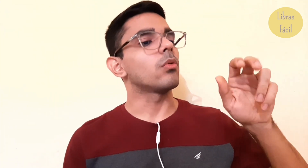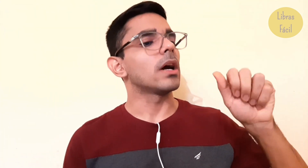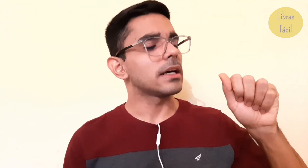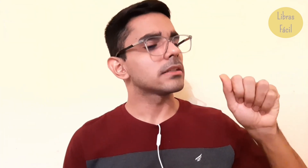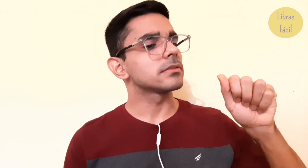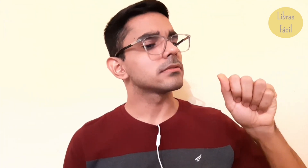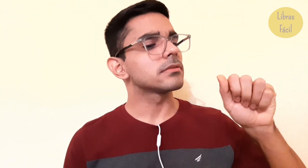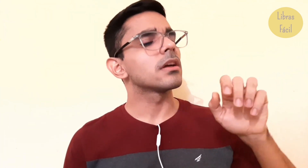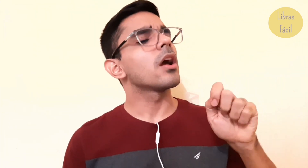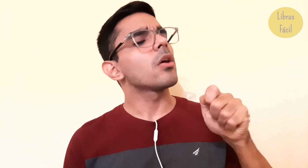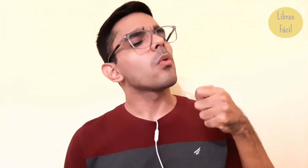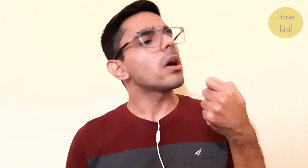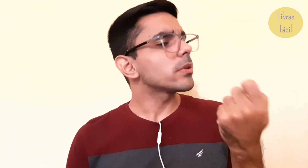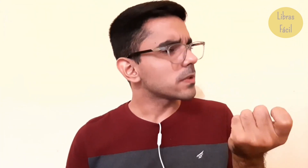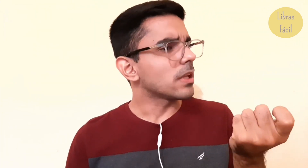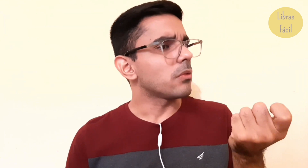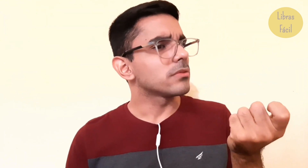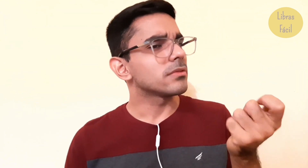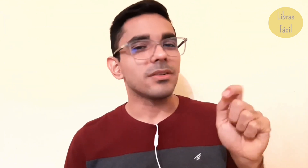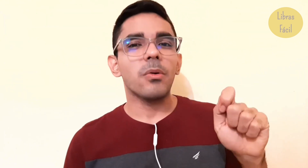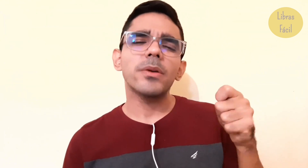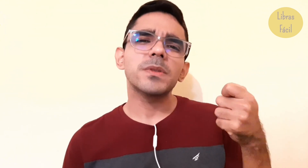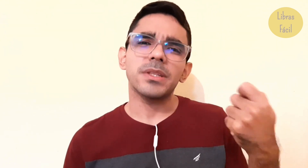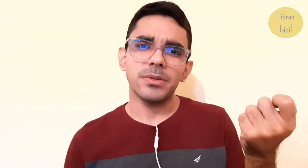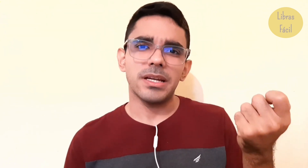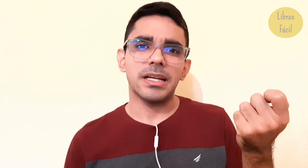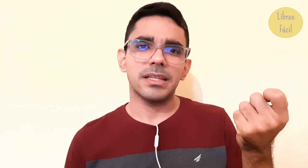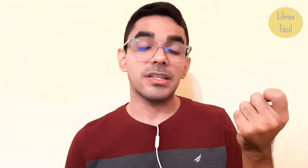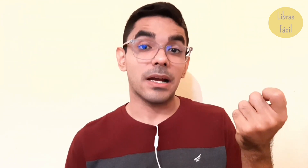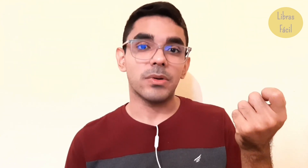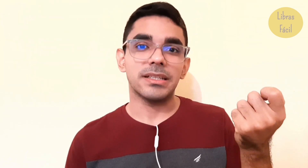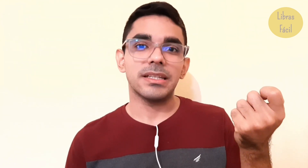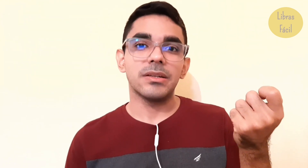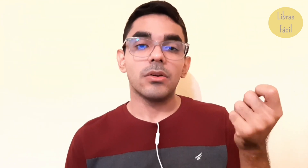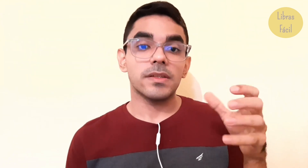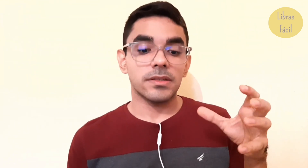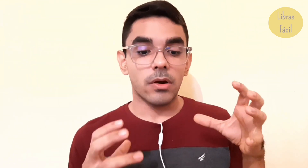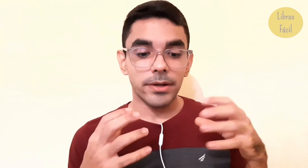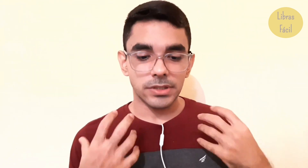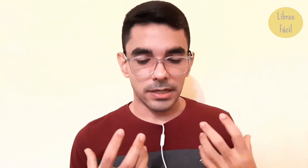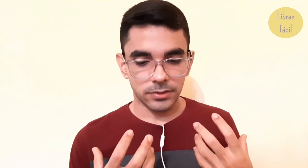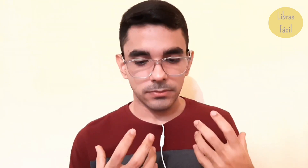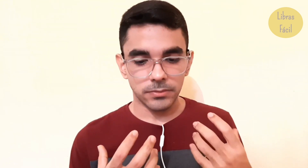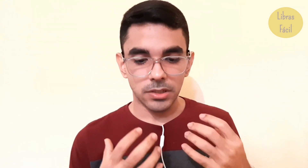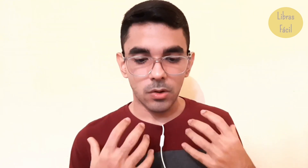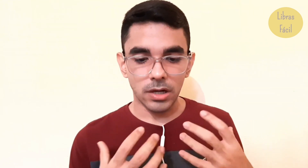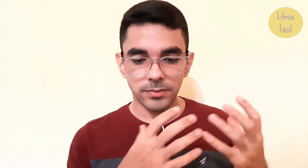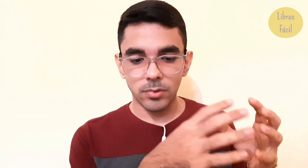Água. Qual é o sinal? Ó, qual é o sinal de água, né? Ou seja, qual é o gesto que corresponde a